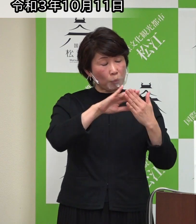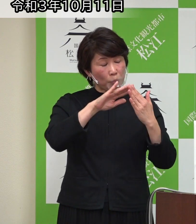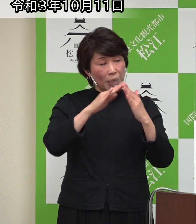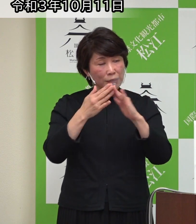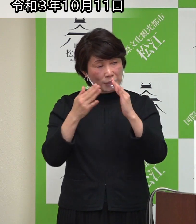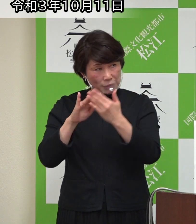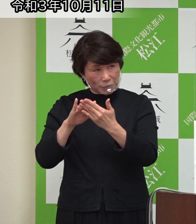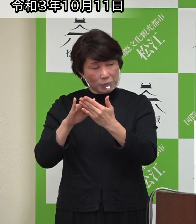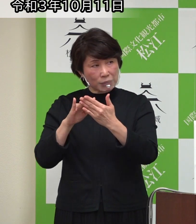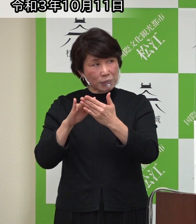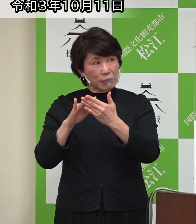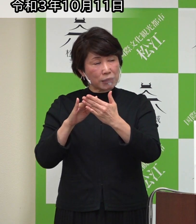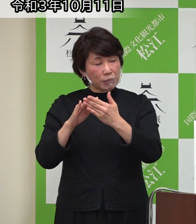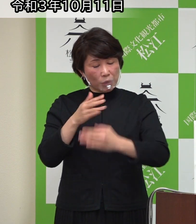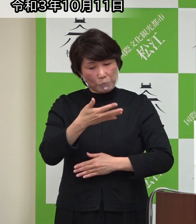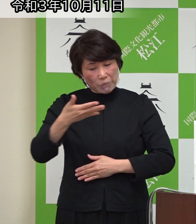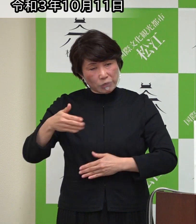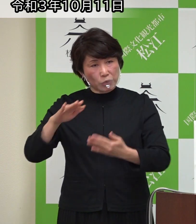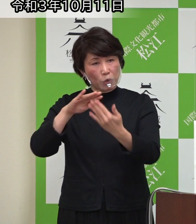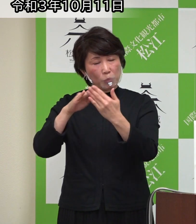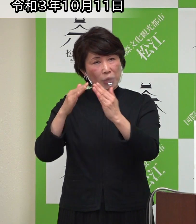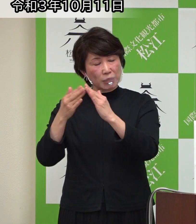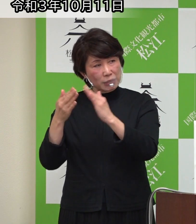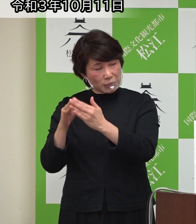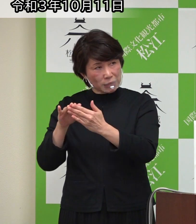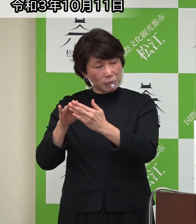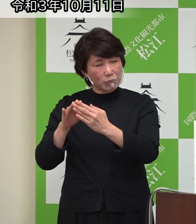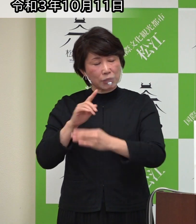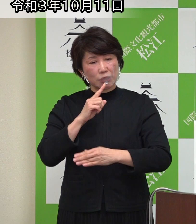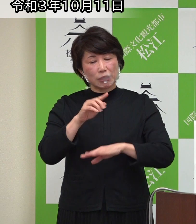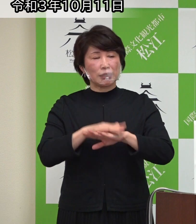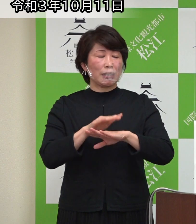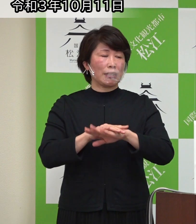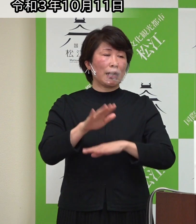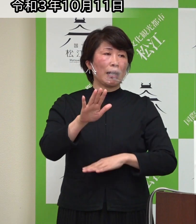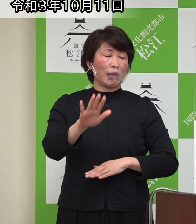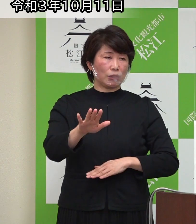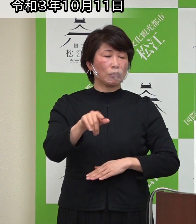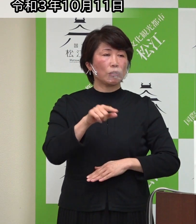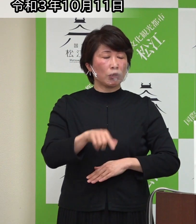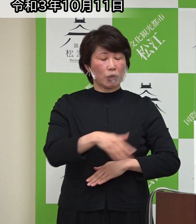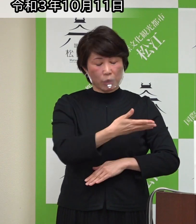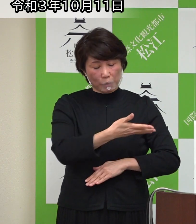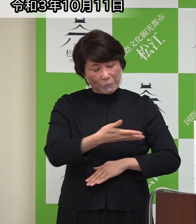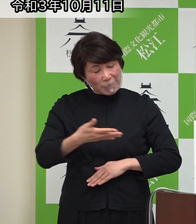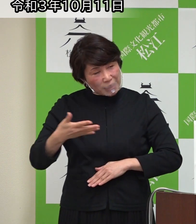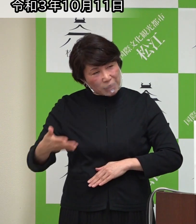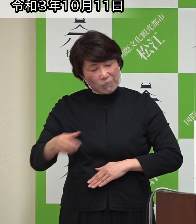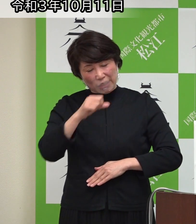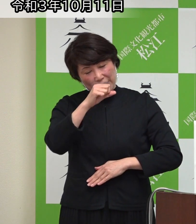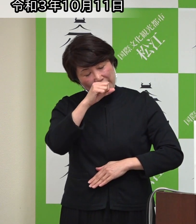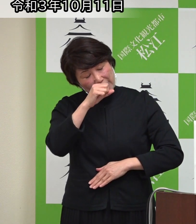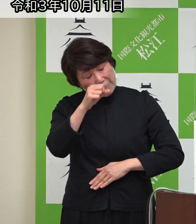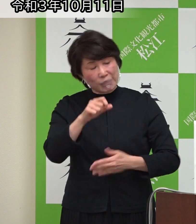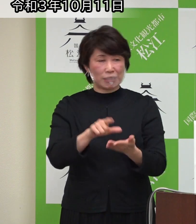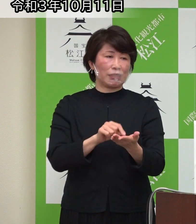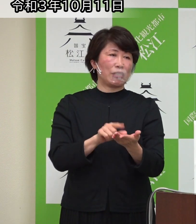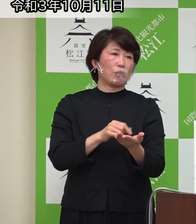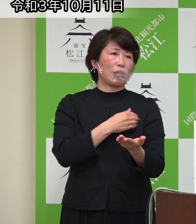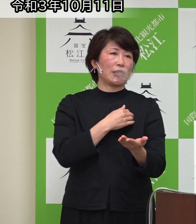魅力を高めていくチャンスだというふうに思ってまして、この水辺の有効活用利活用についてもですね合わせて考えること